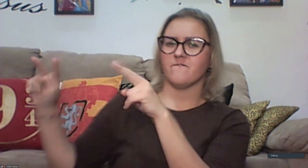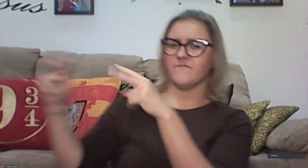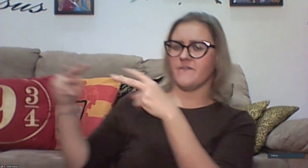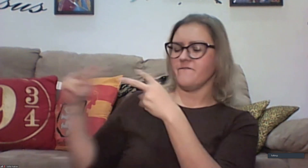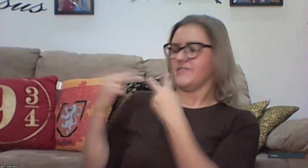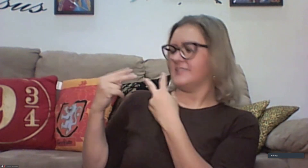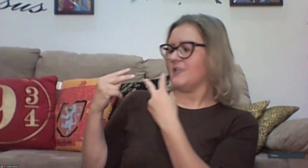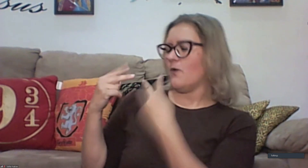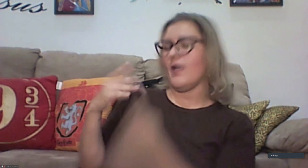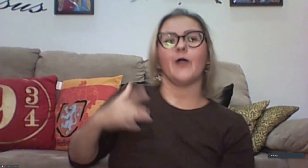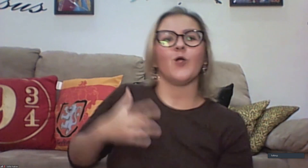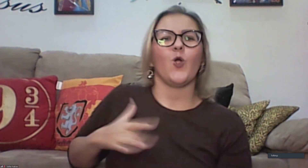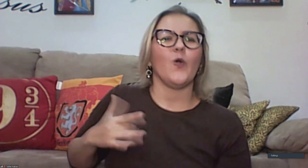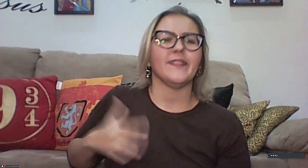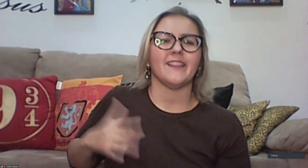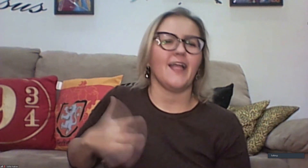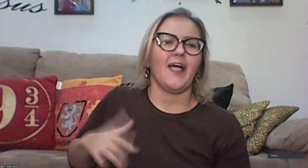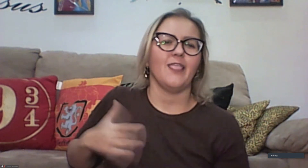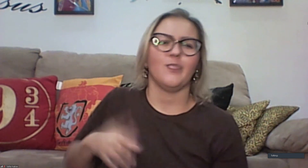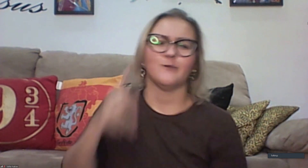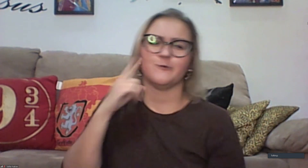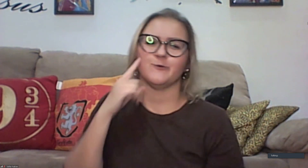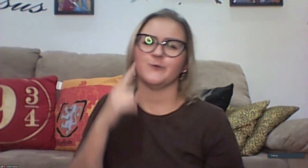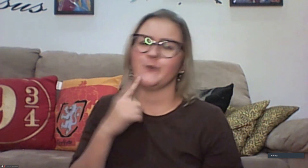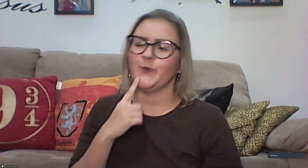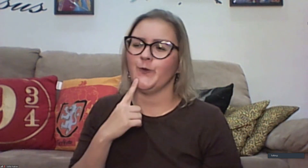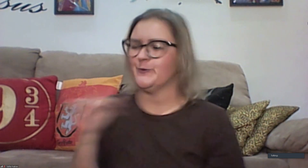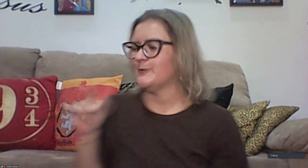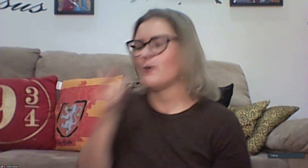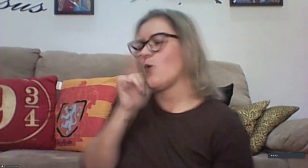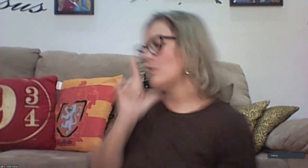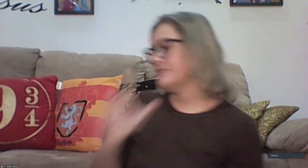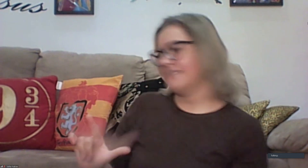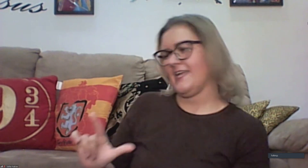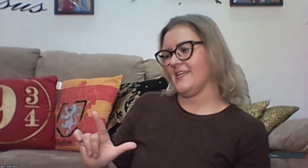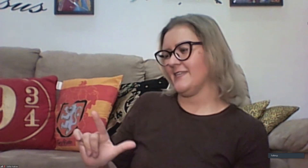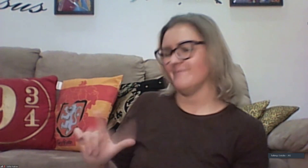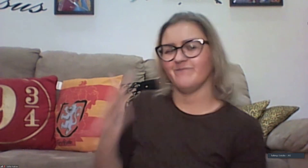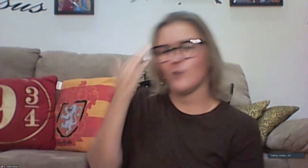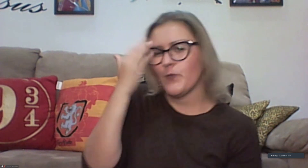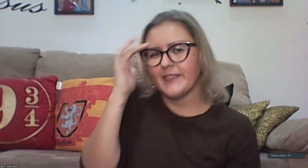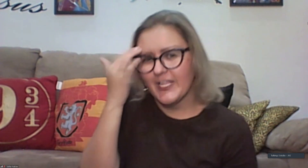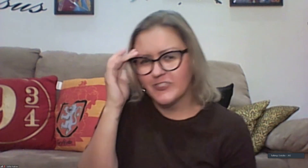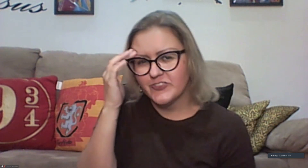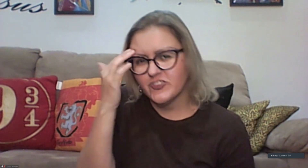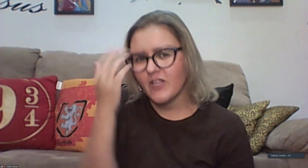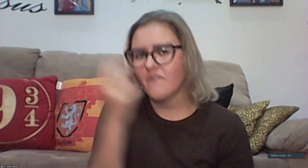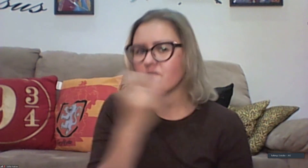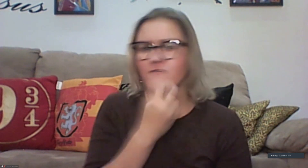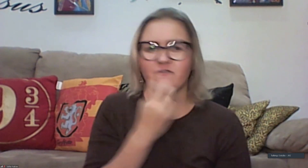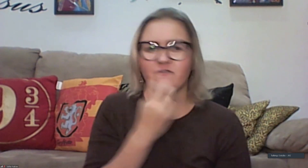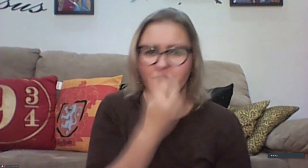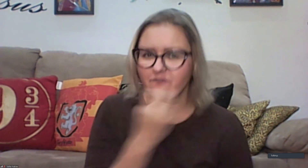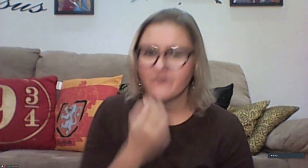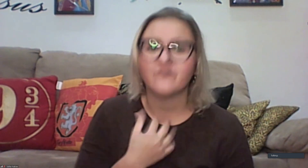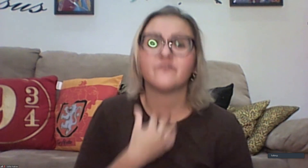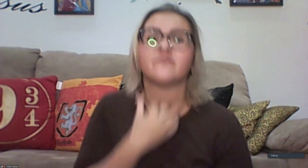Surdos sempre sendo olhados como coitados. Poxa vida, não são capazes, não conseguem